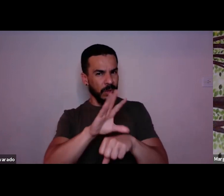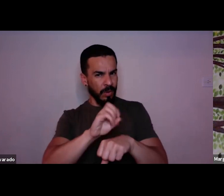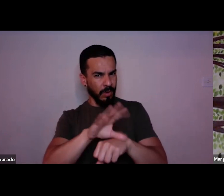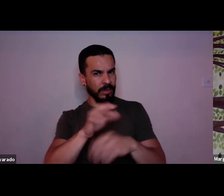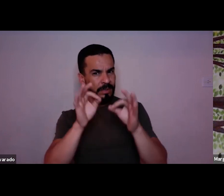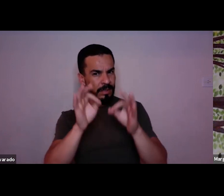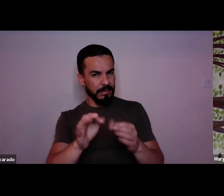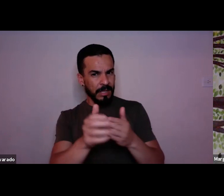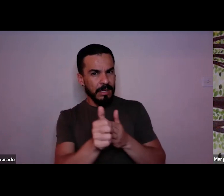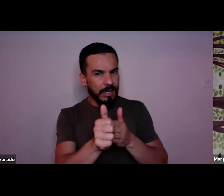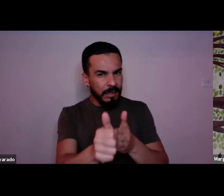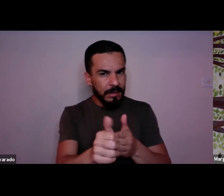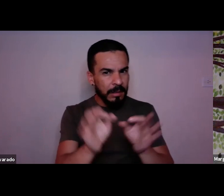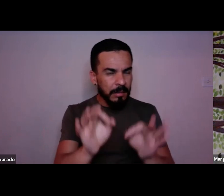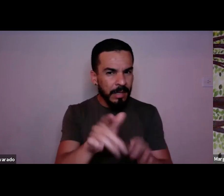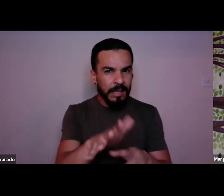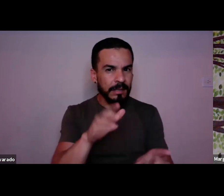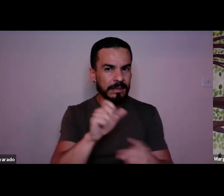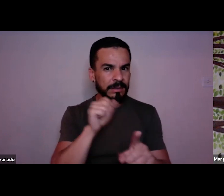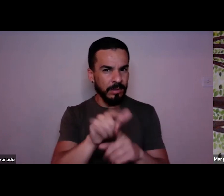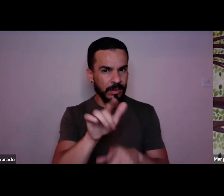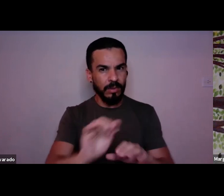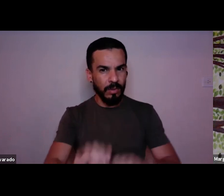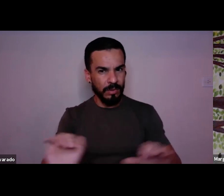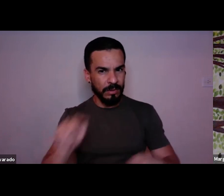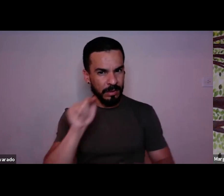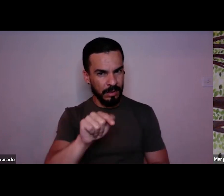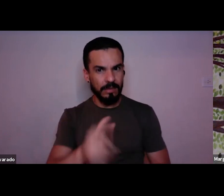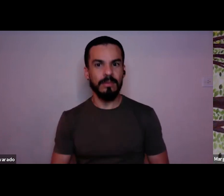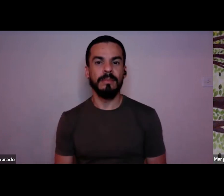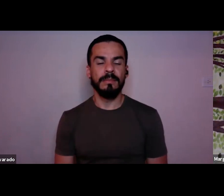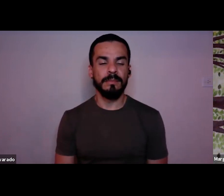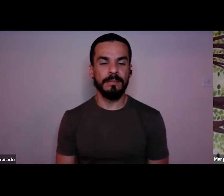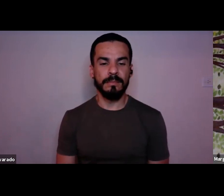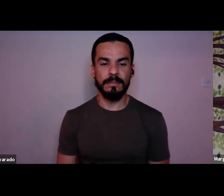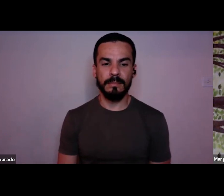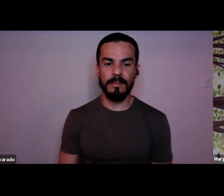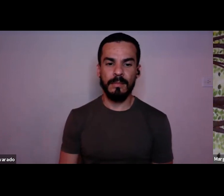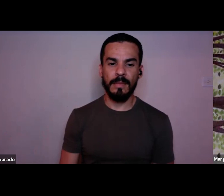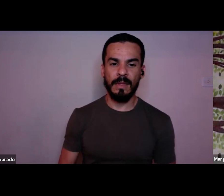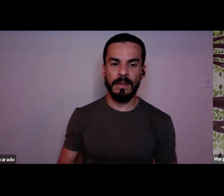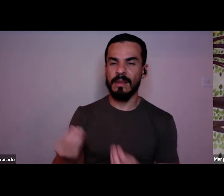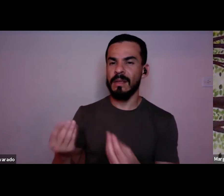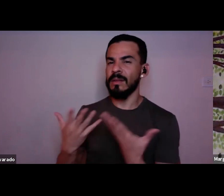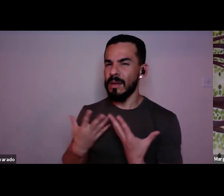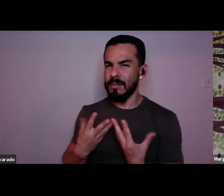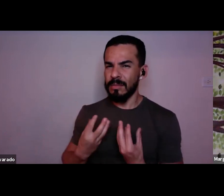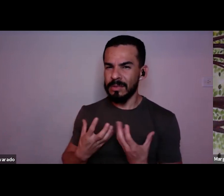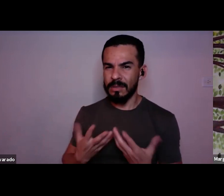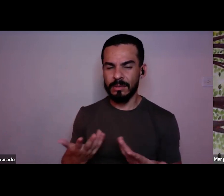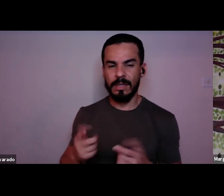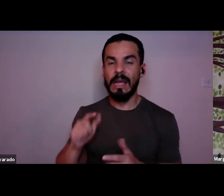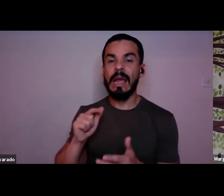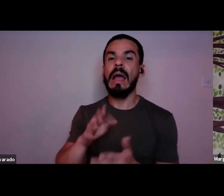esta situación o abordar esta situación con esta persona menor de edad sobre todo porque nos da mucha angustia vean